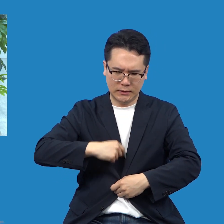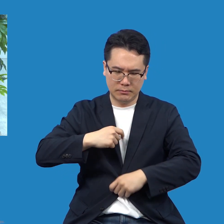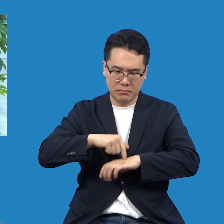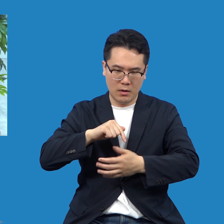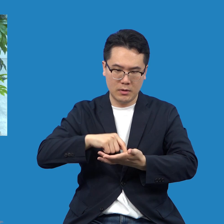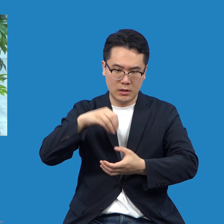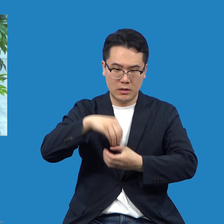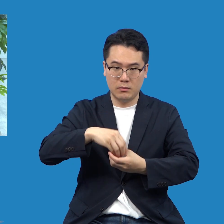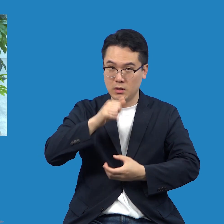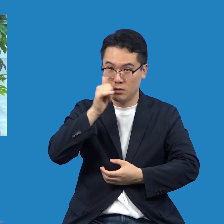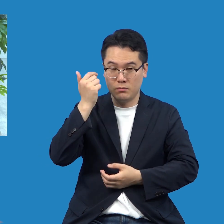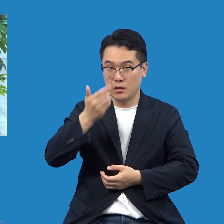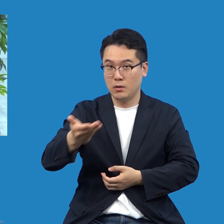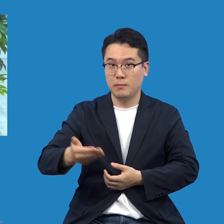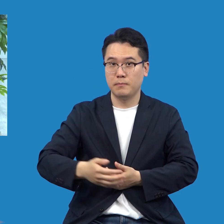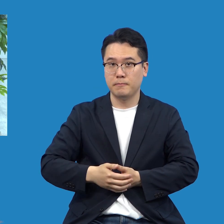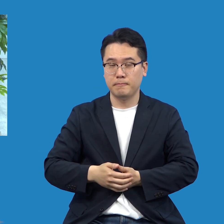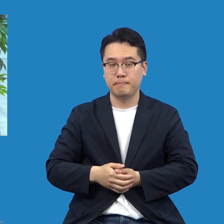돼요.